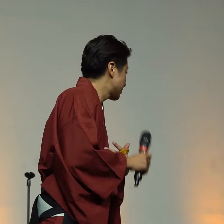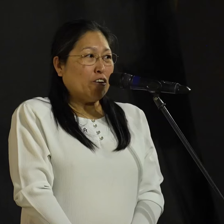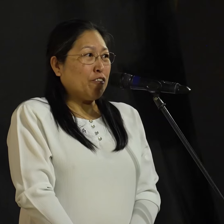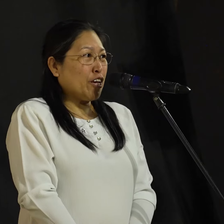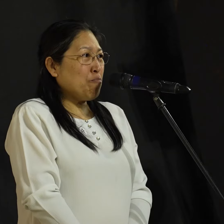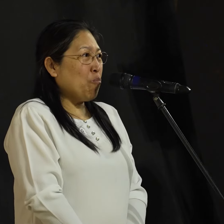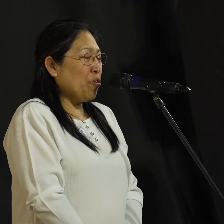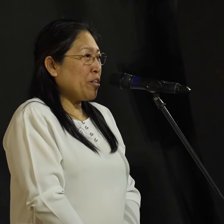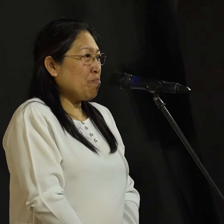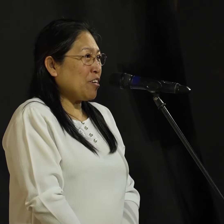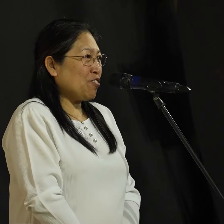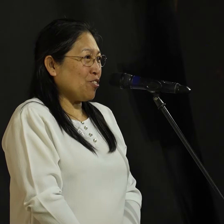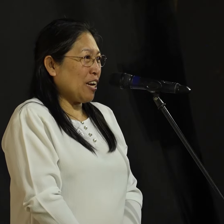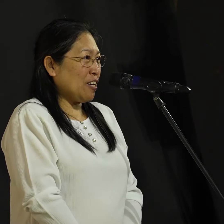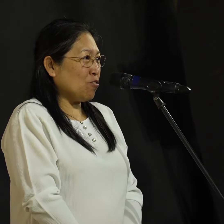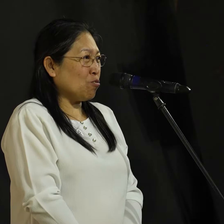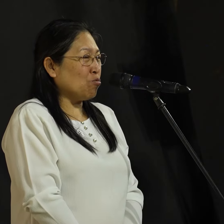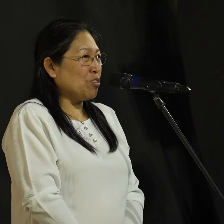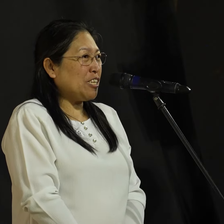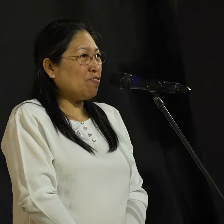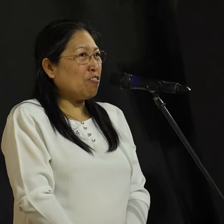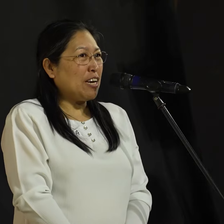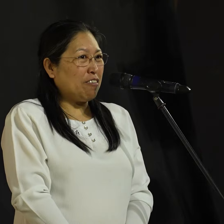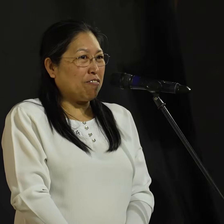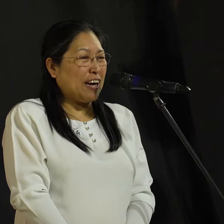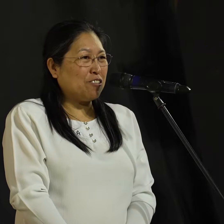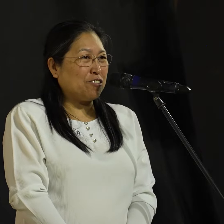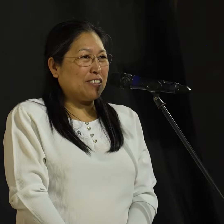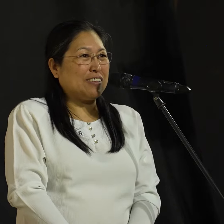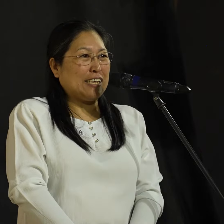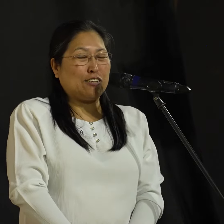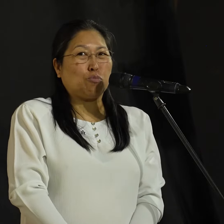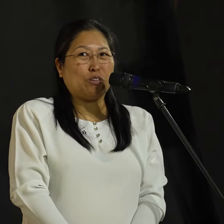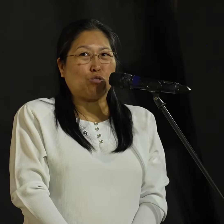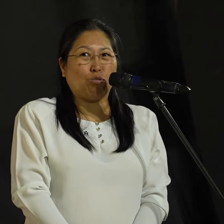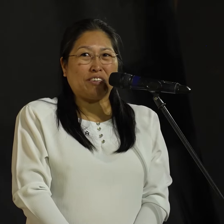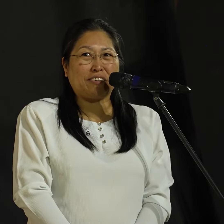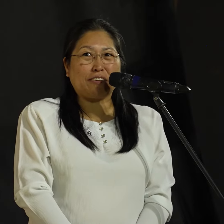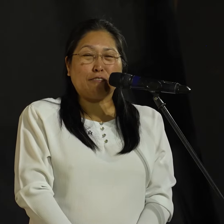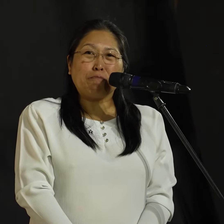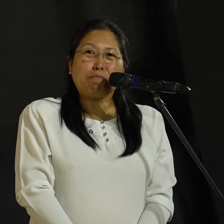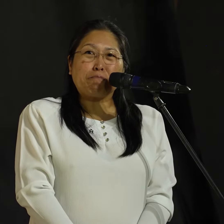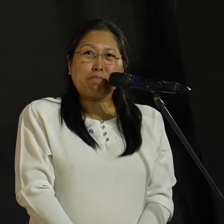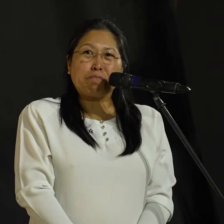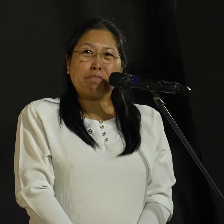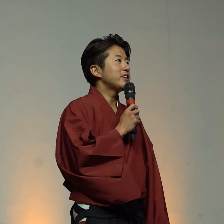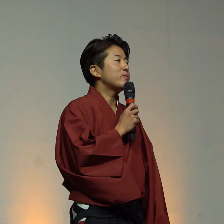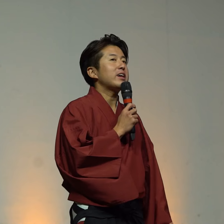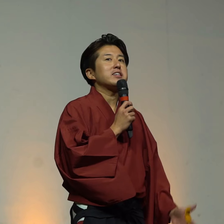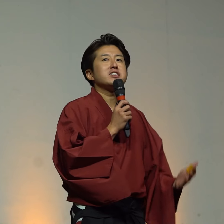そのレベルが高かったことにも非常に驚きました。 E eu fiquei muito impressionado com o nível elevado dessas pessoas.